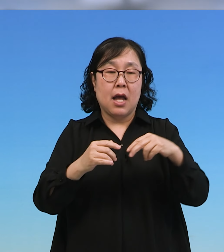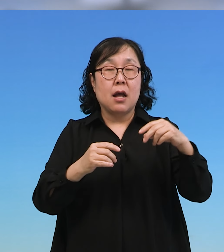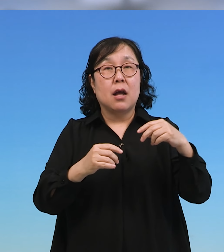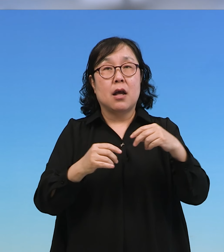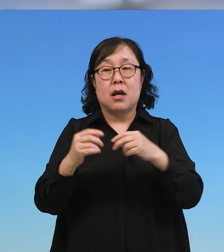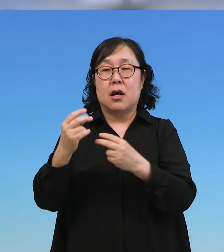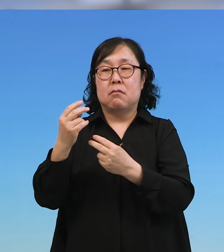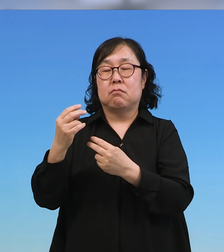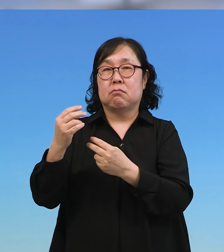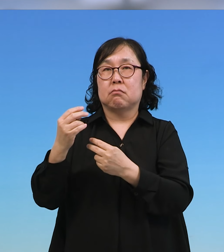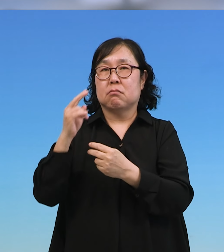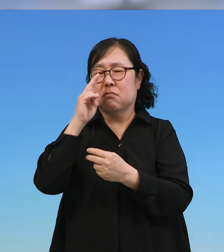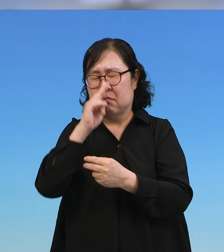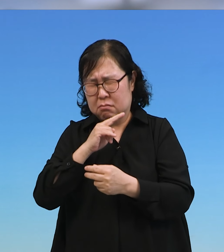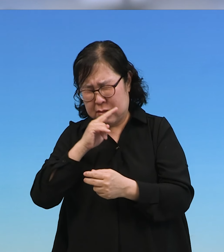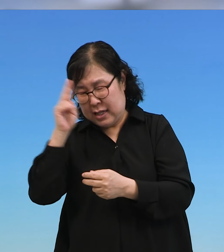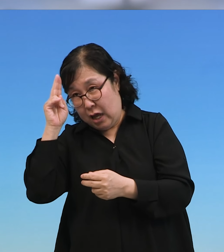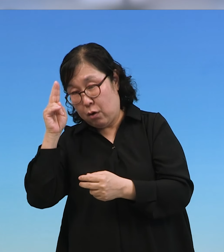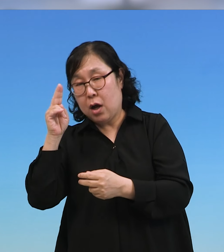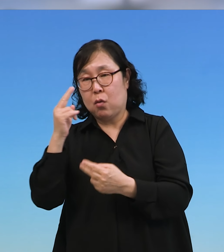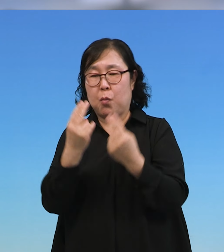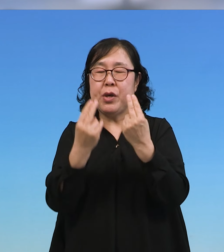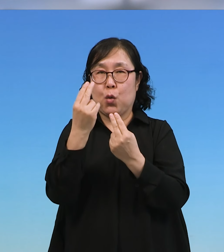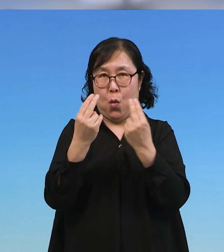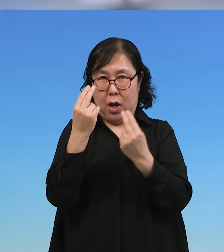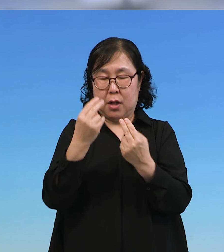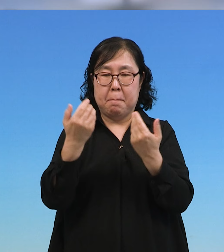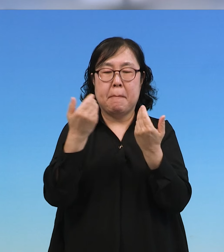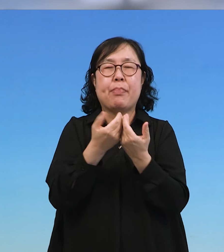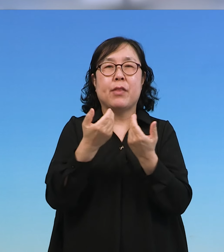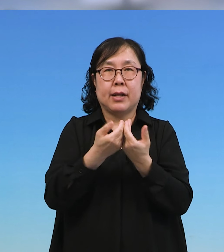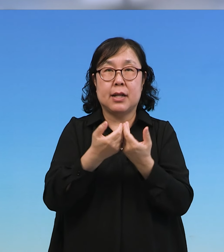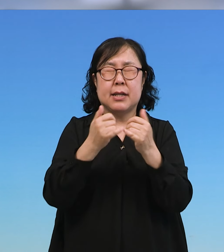대조되는 인물이 오늘 본문에 나오는 사무엘 선지자입니다.